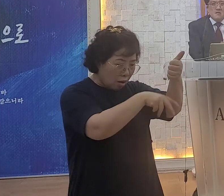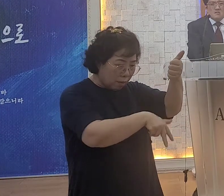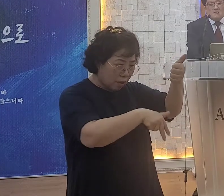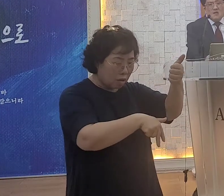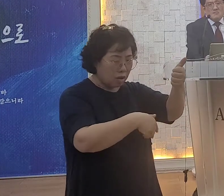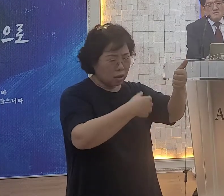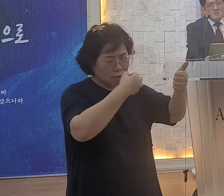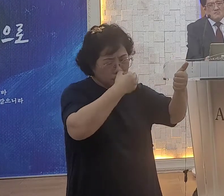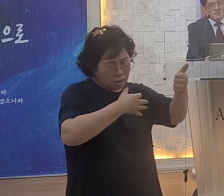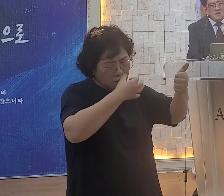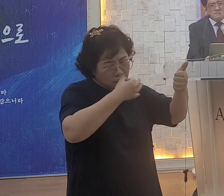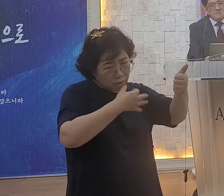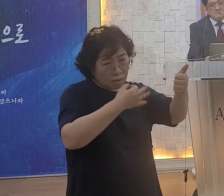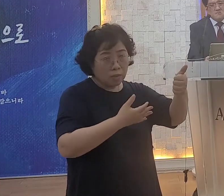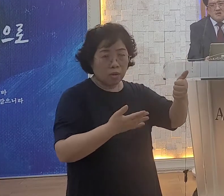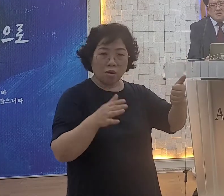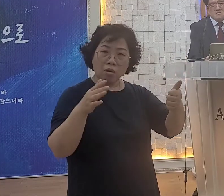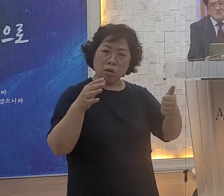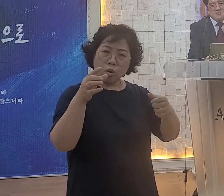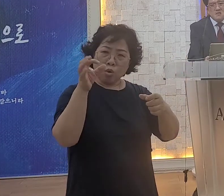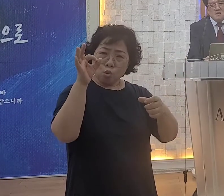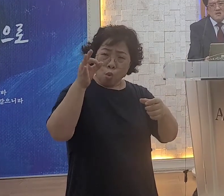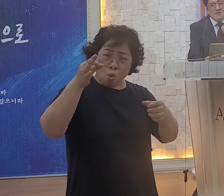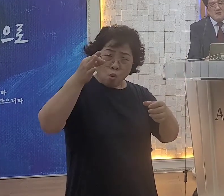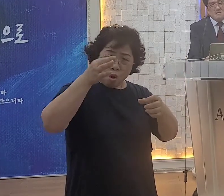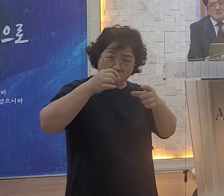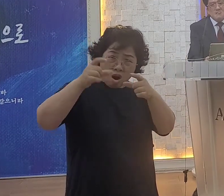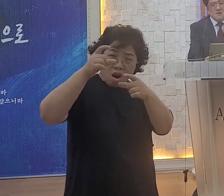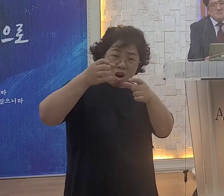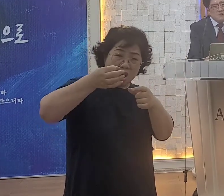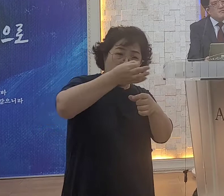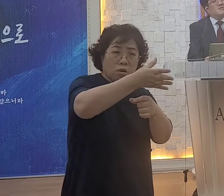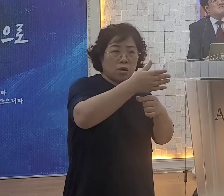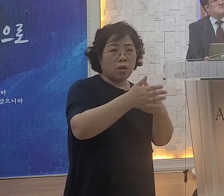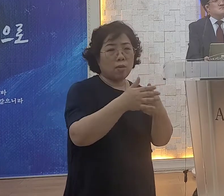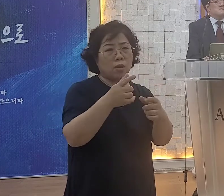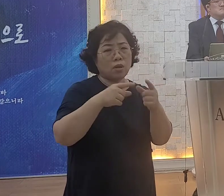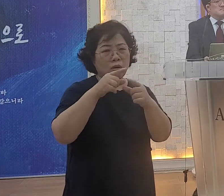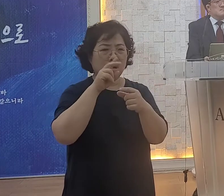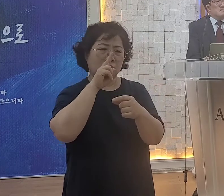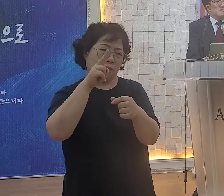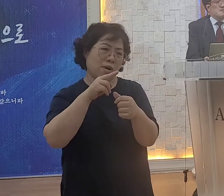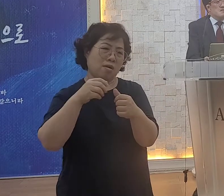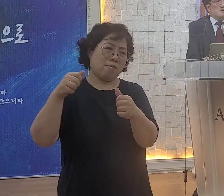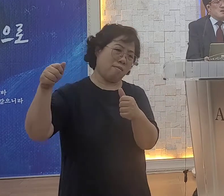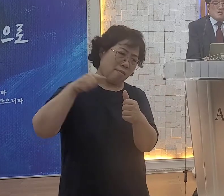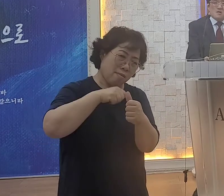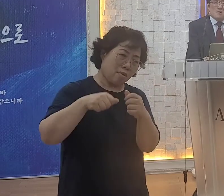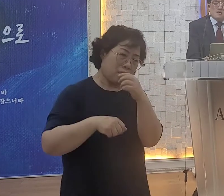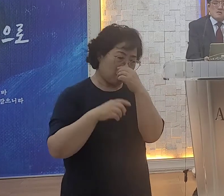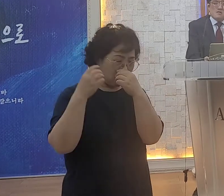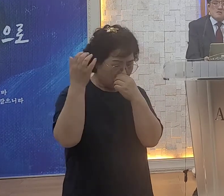있었는데 저 사람은 이 엄청난 돈을 주고 나를 샀으니 나를 더 많이 부려먹겠지.